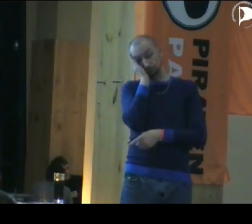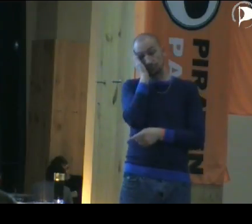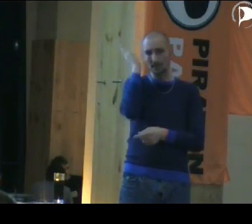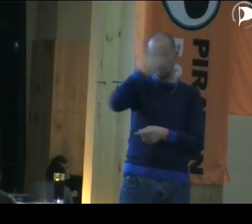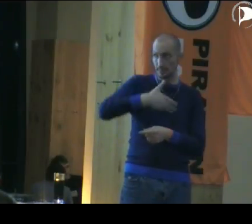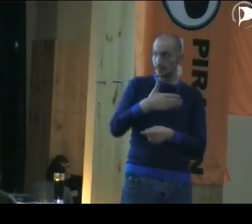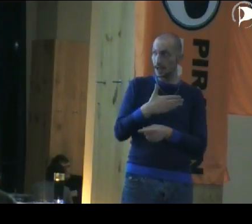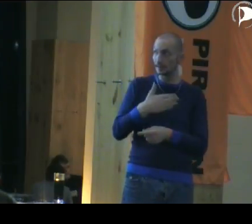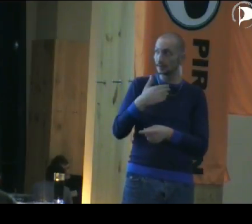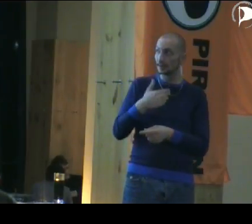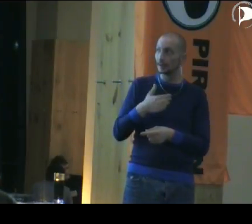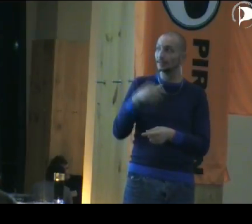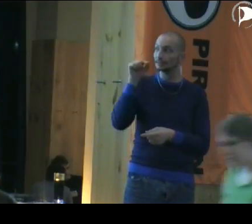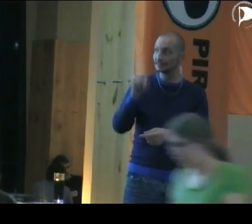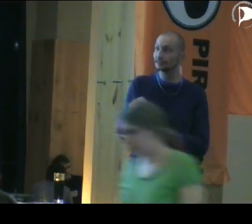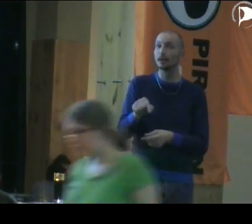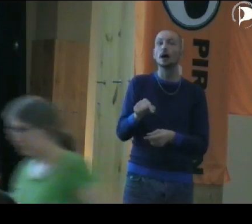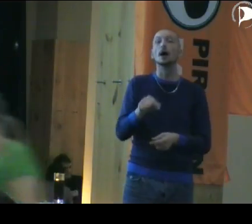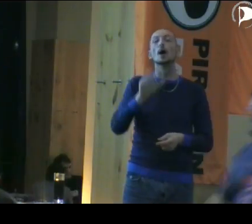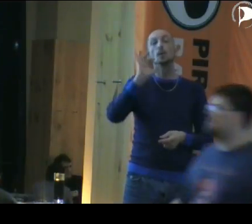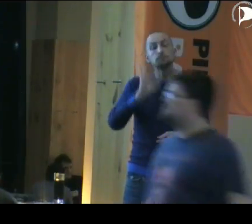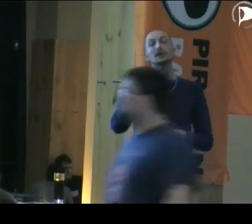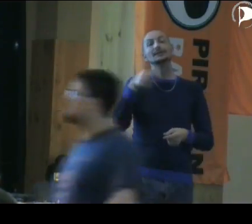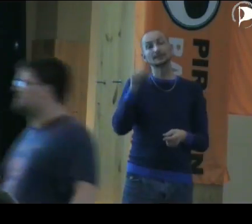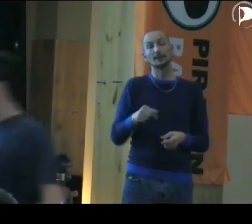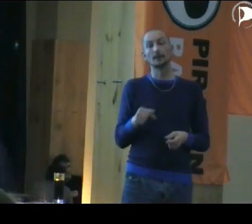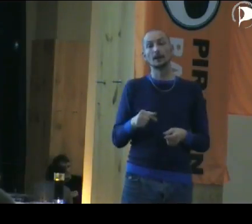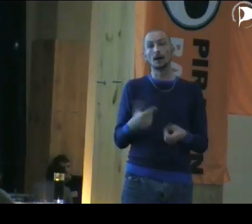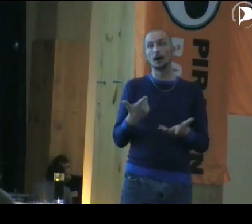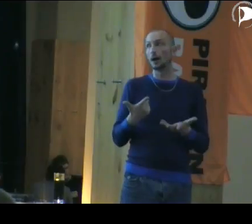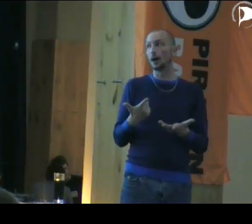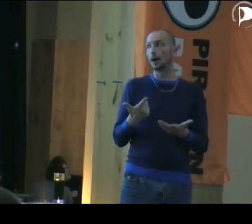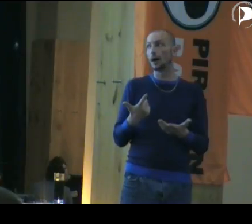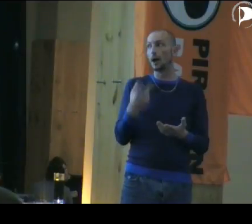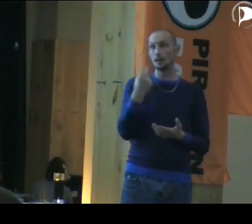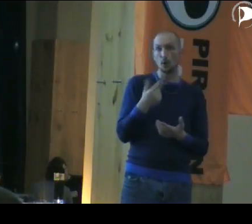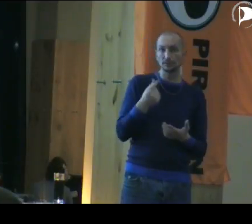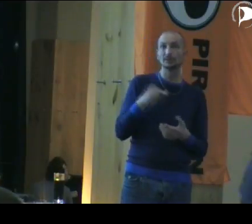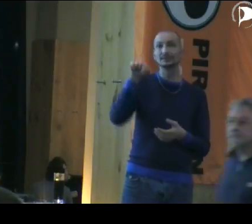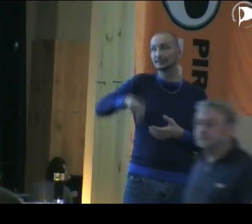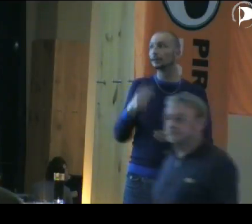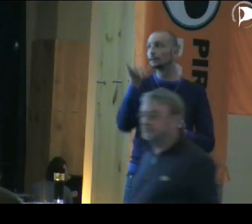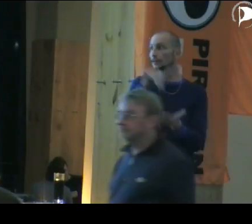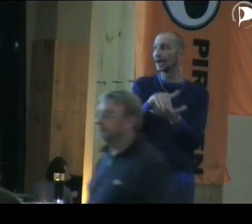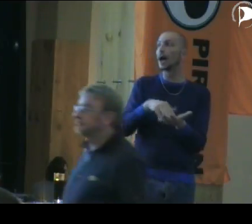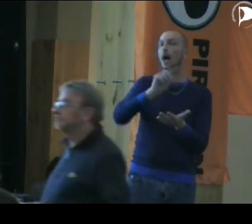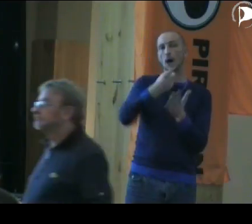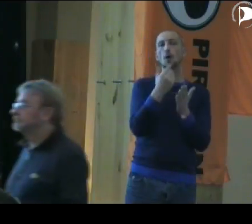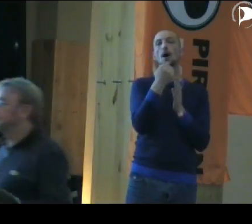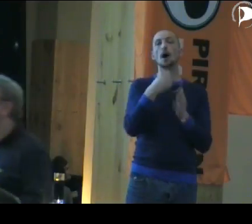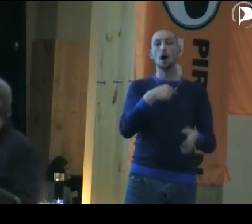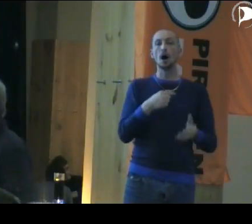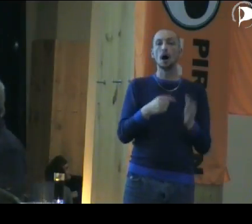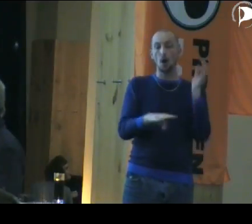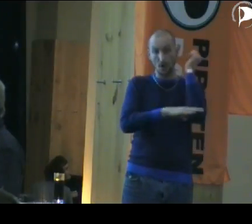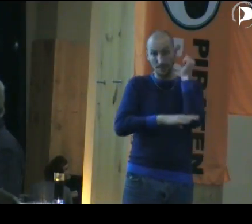oberster stelle dieses bild ist sehr komfortabel ohne es gibt auf der höhe auf die kenntnisse dort